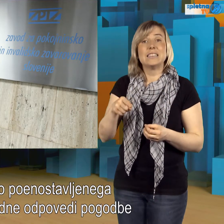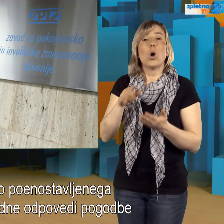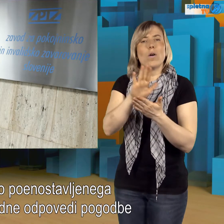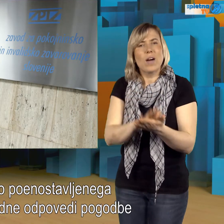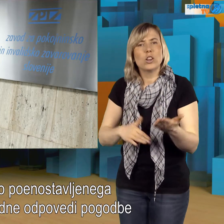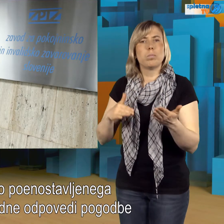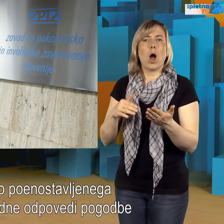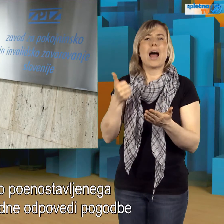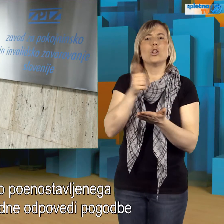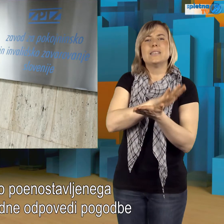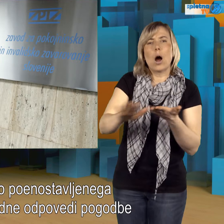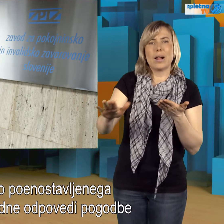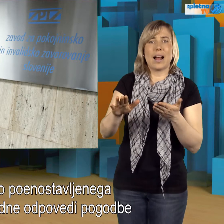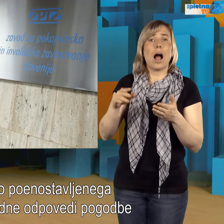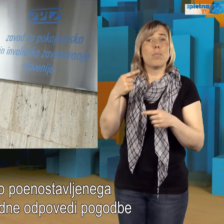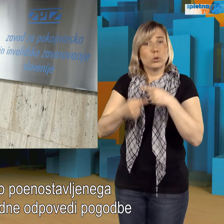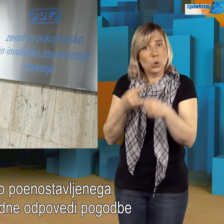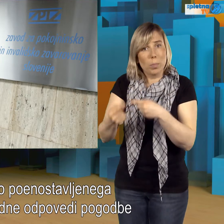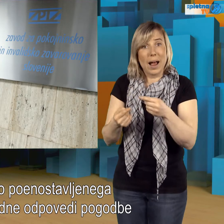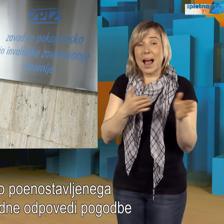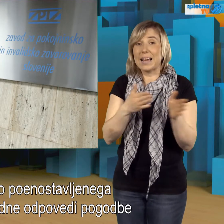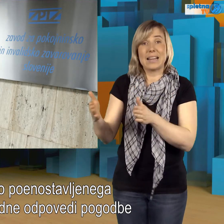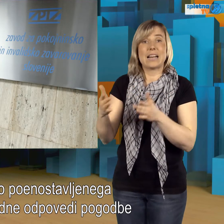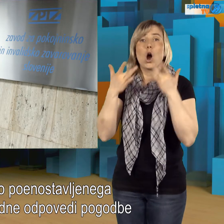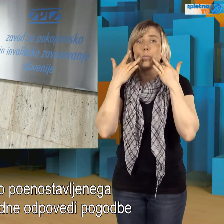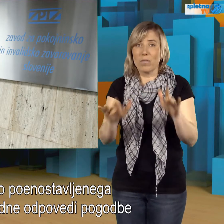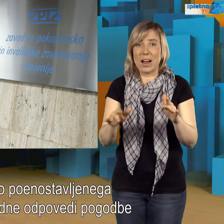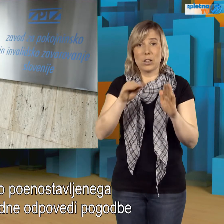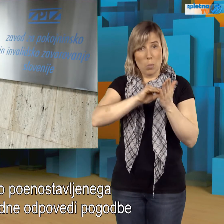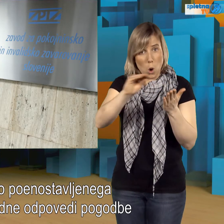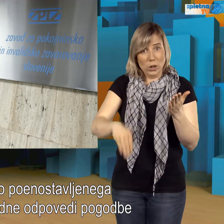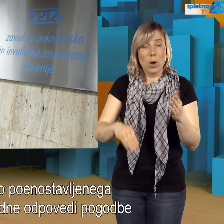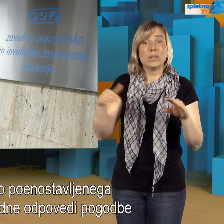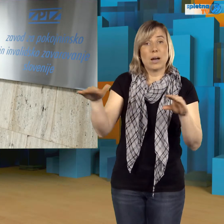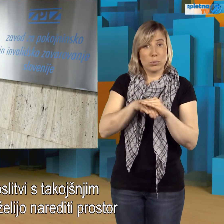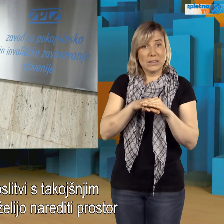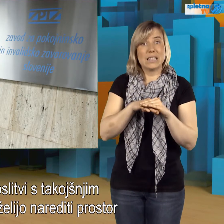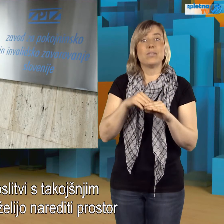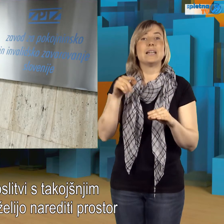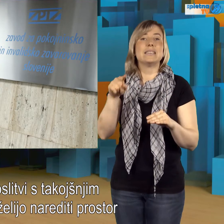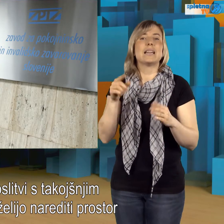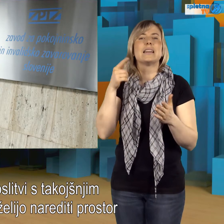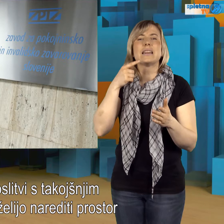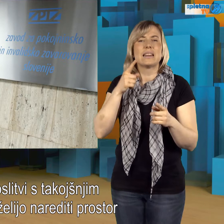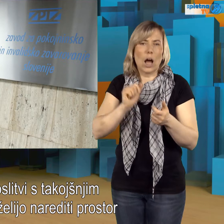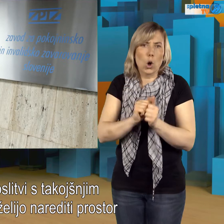Z uvedbo poenostavljenega postopka redne odpovedi pogodbe o zaposlitvi s takojšnjim učinkom želijo narediti prostor